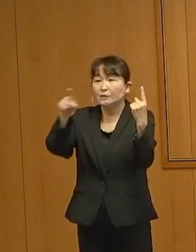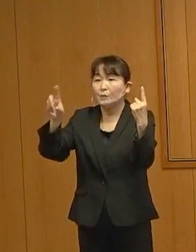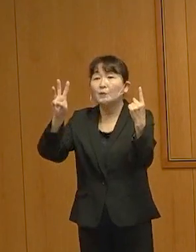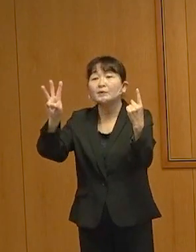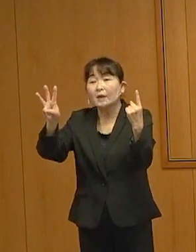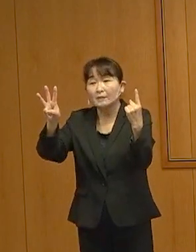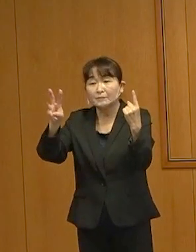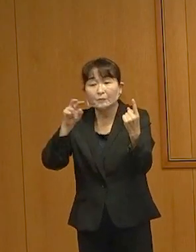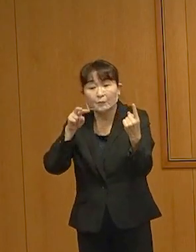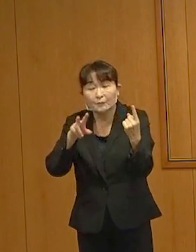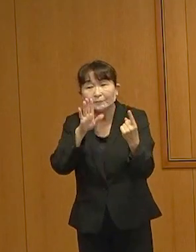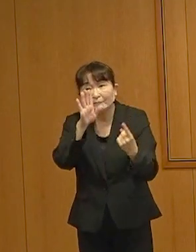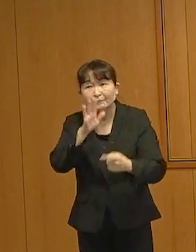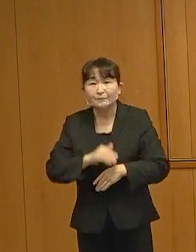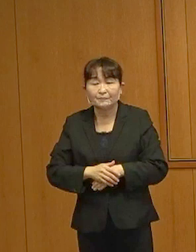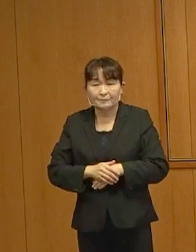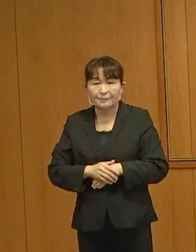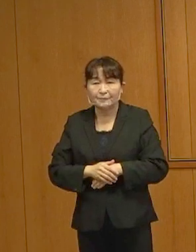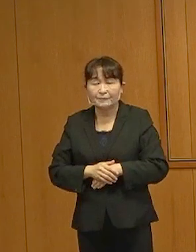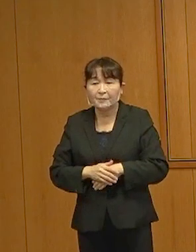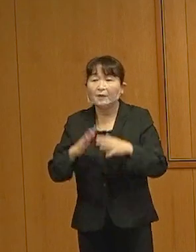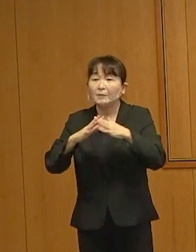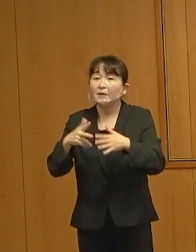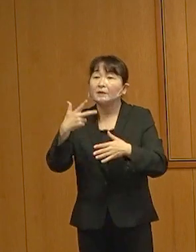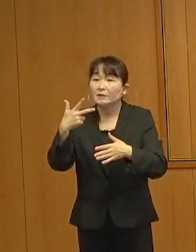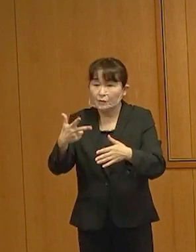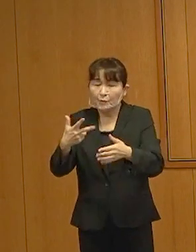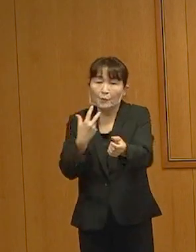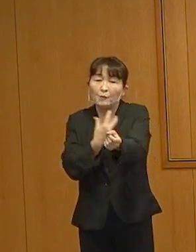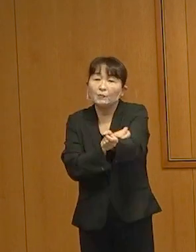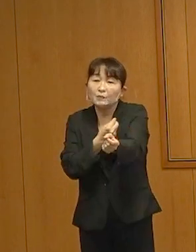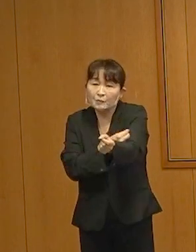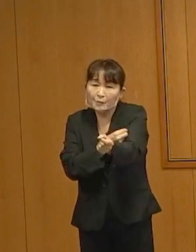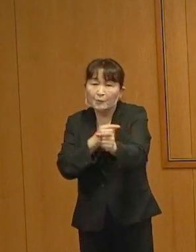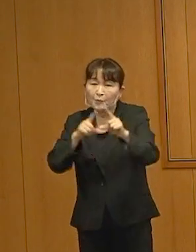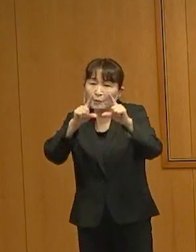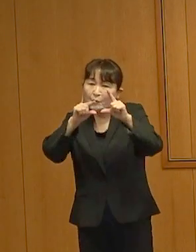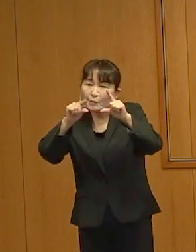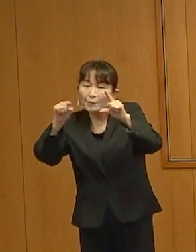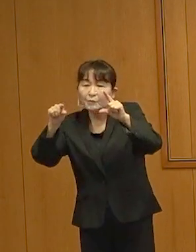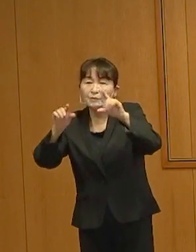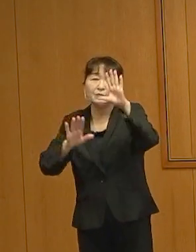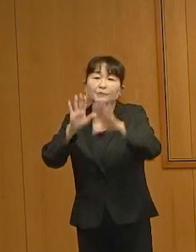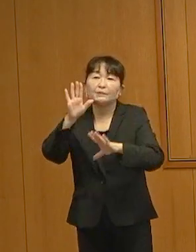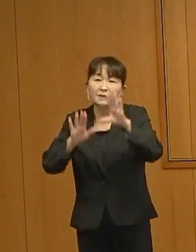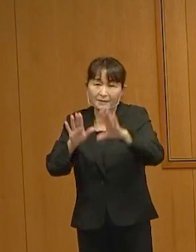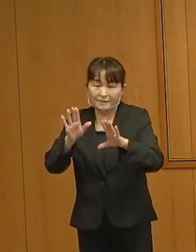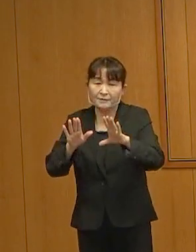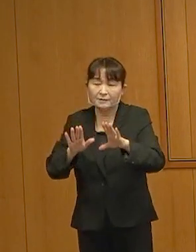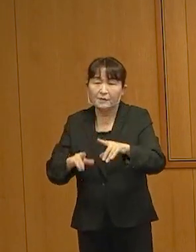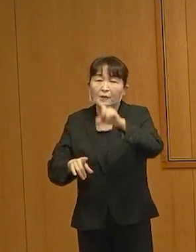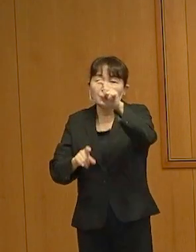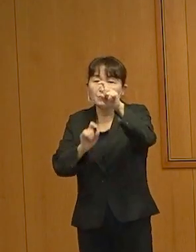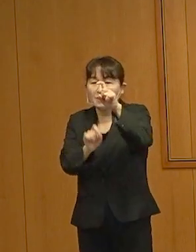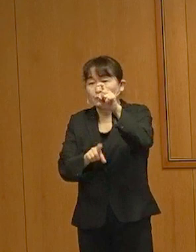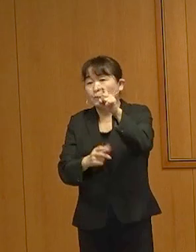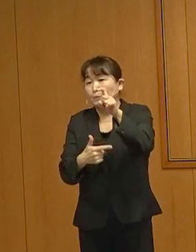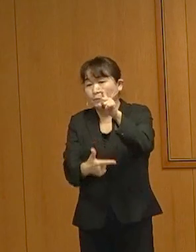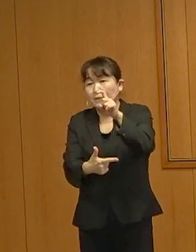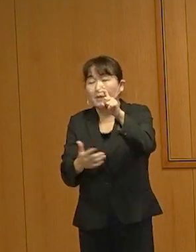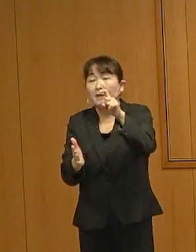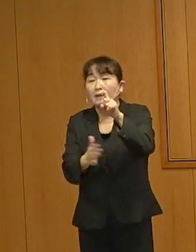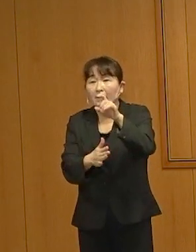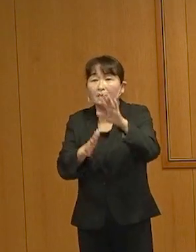ますと、最新の方針における接種実績でございますが、10月6日時点で約